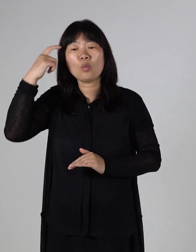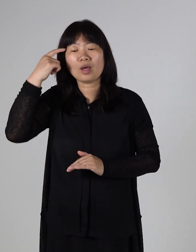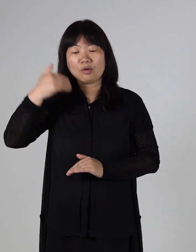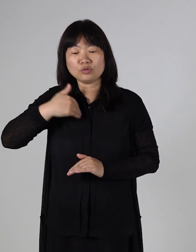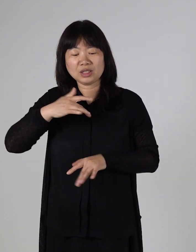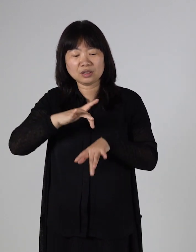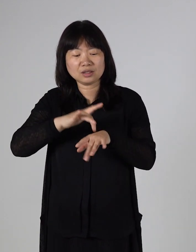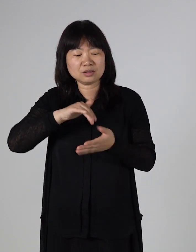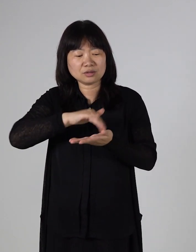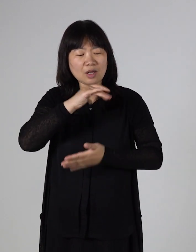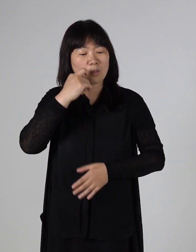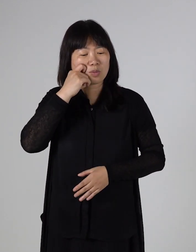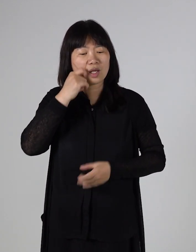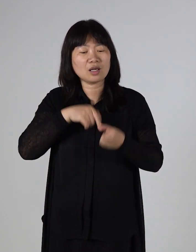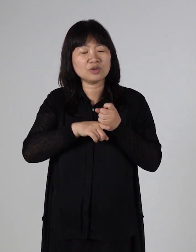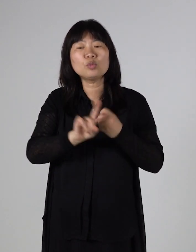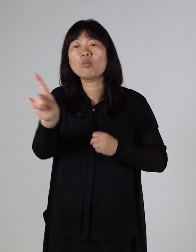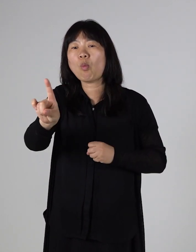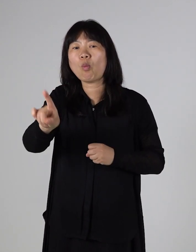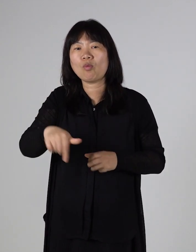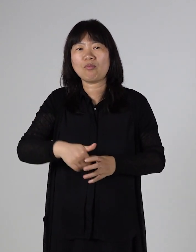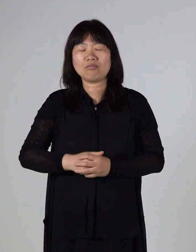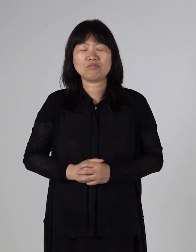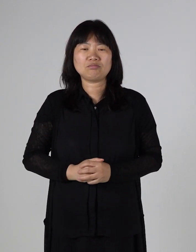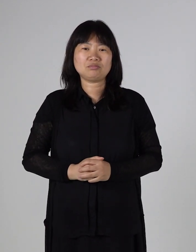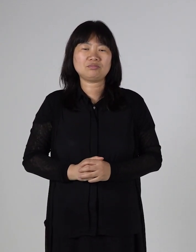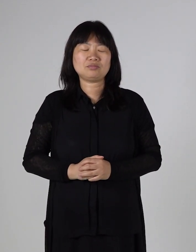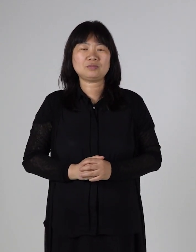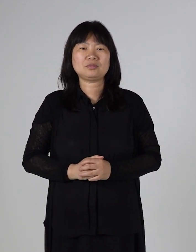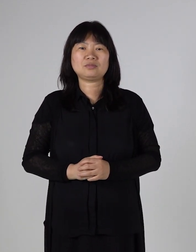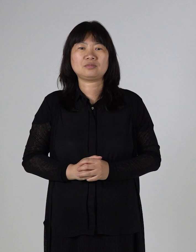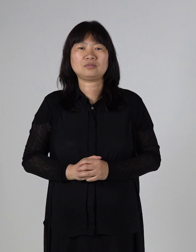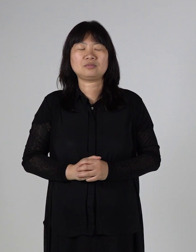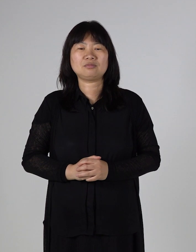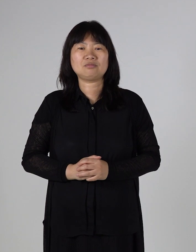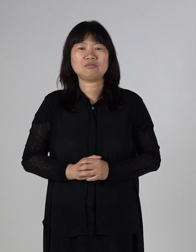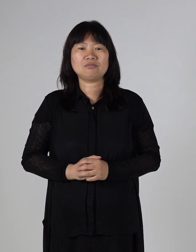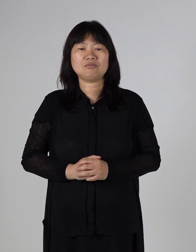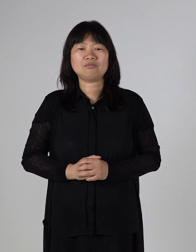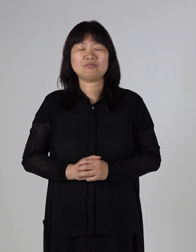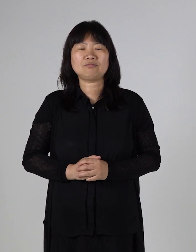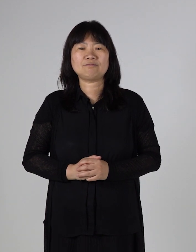능히 쫓아내지 못했습니까? 라고 질문을 했어요.